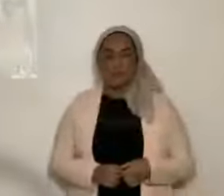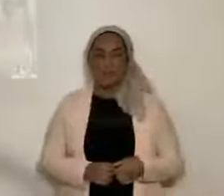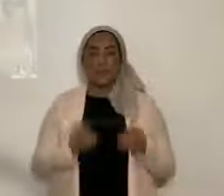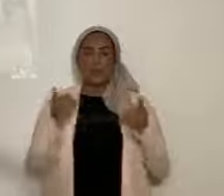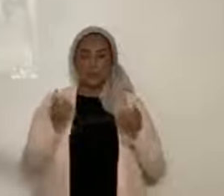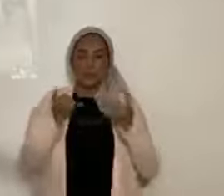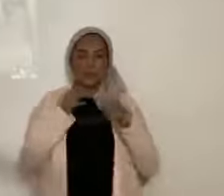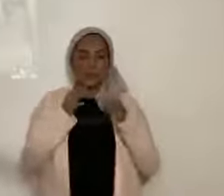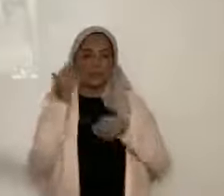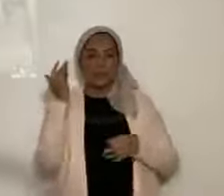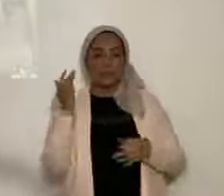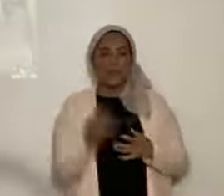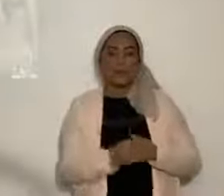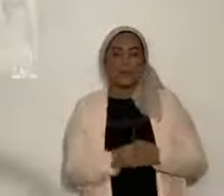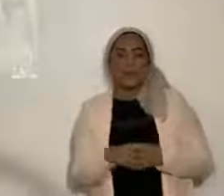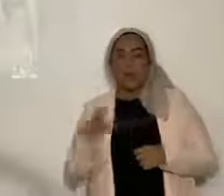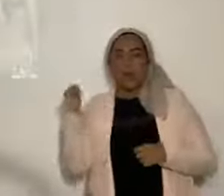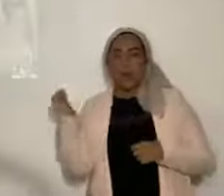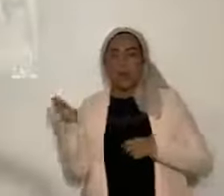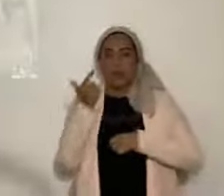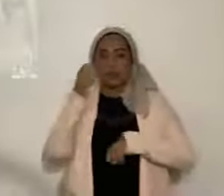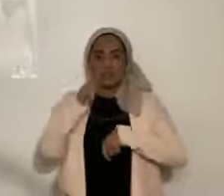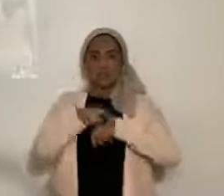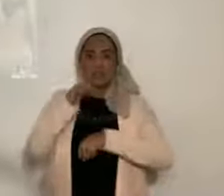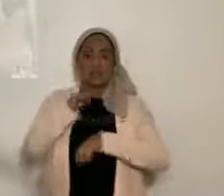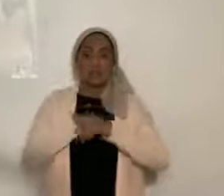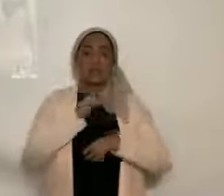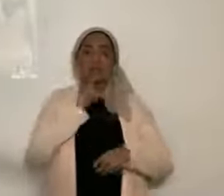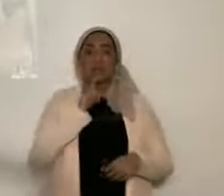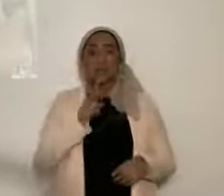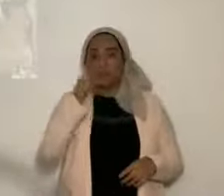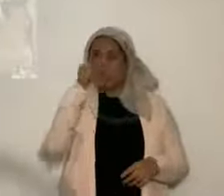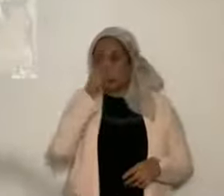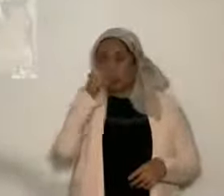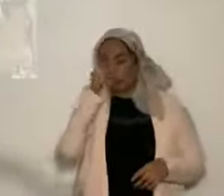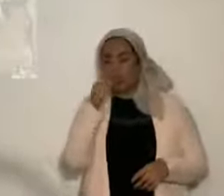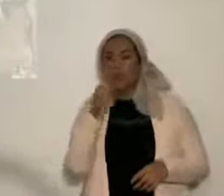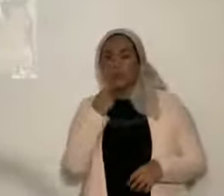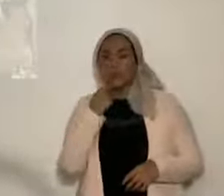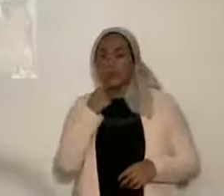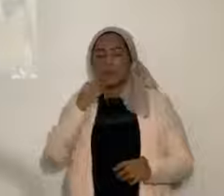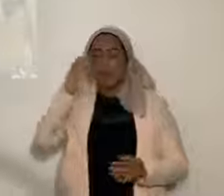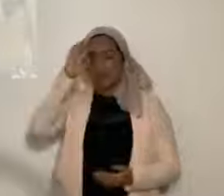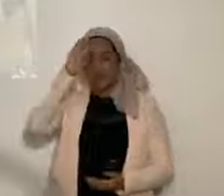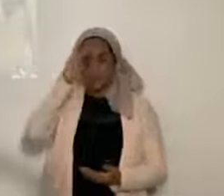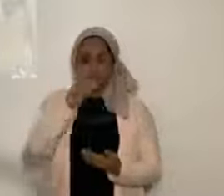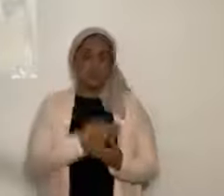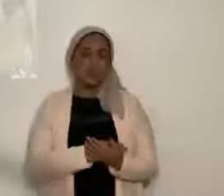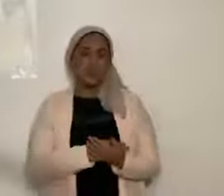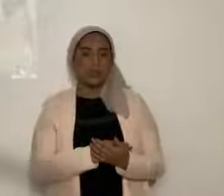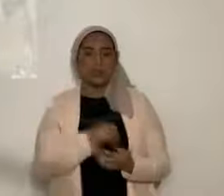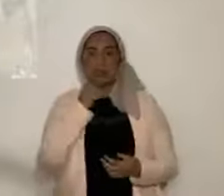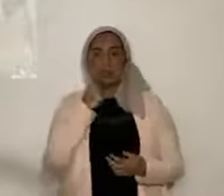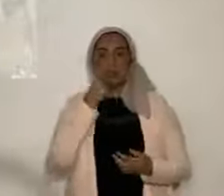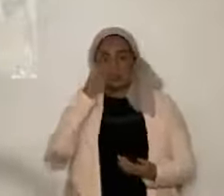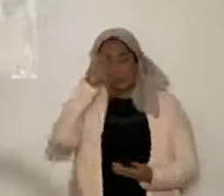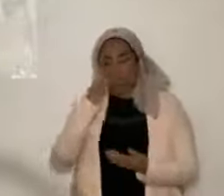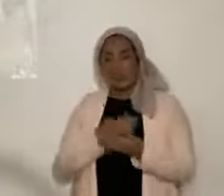les voy a explicar por qué. Todo el tiempo en el griego original dice el hijo, en lugar de decir el